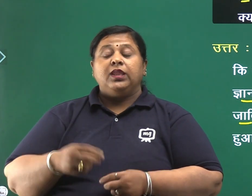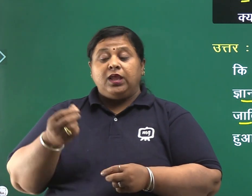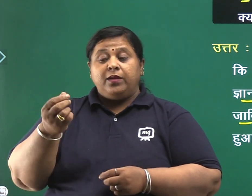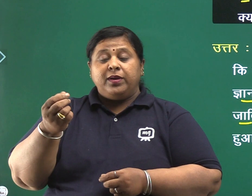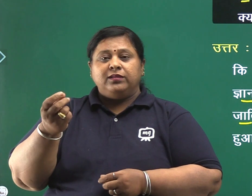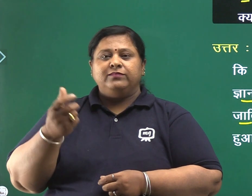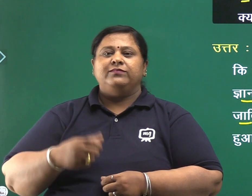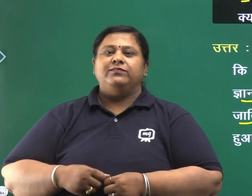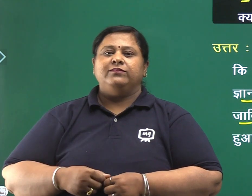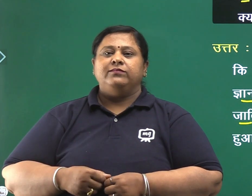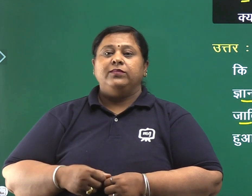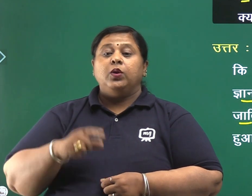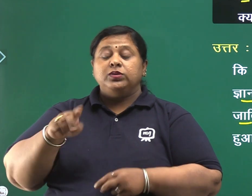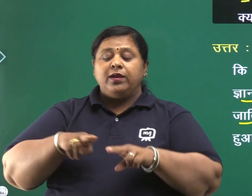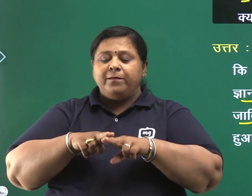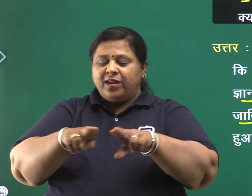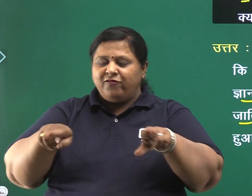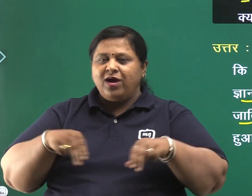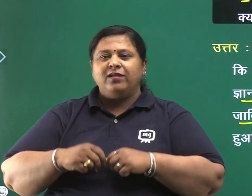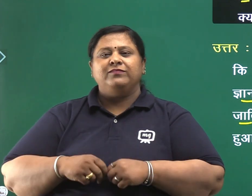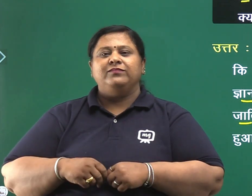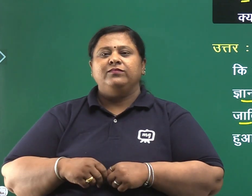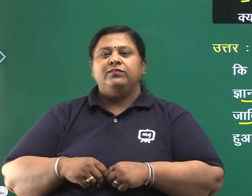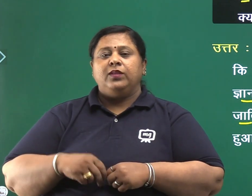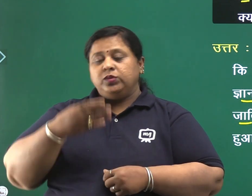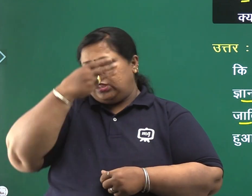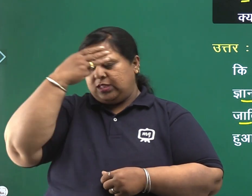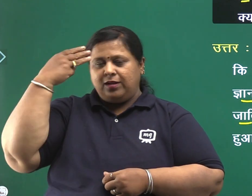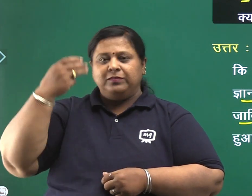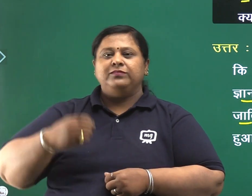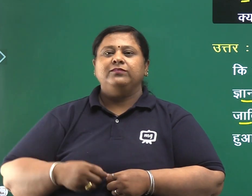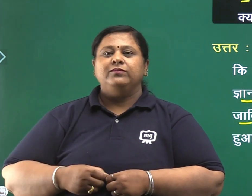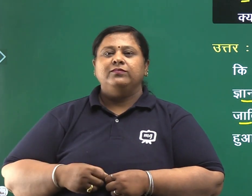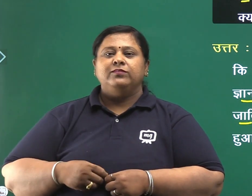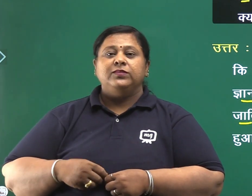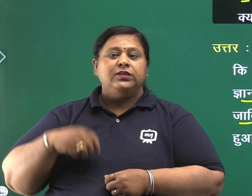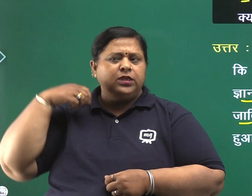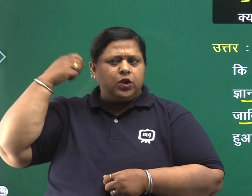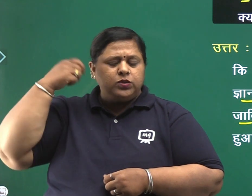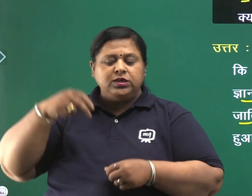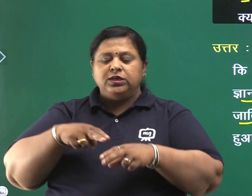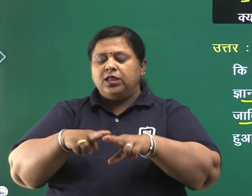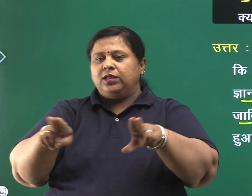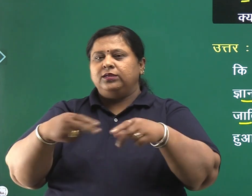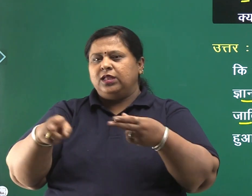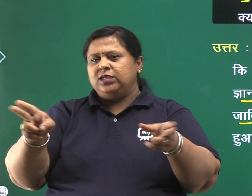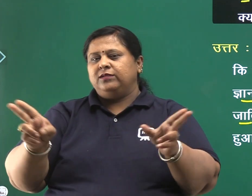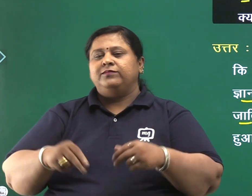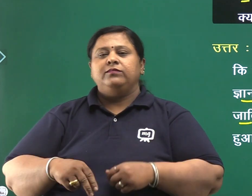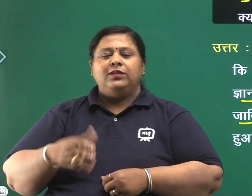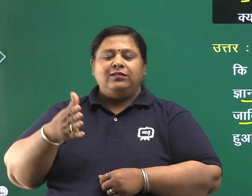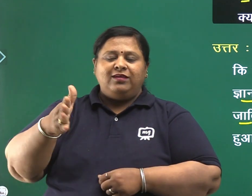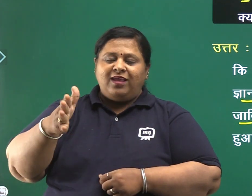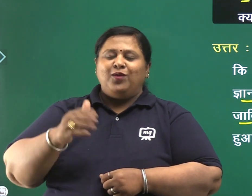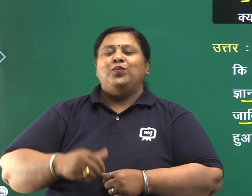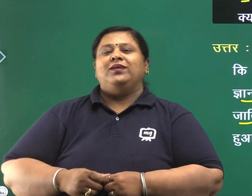कीमत उसके परिवार, उसके धर्म या उसकी जाति से